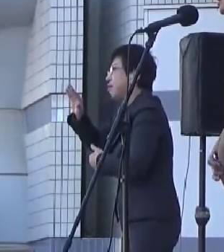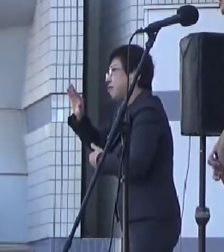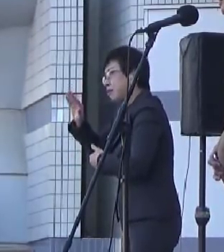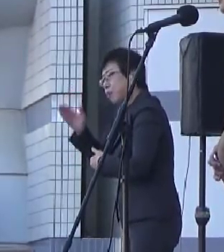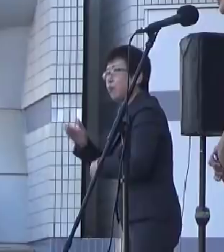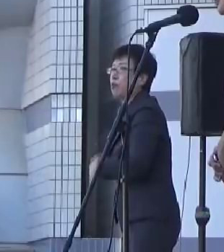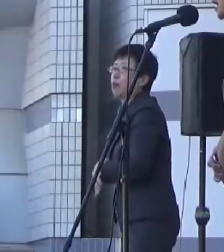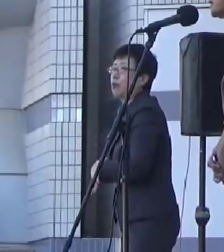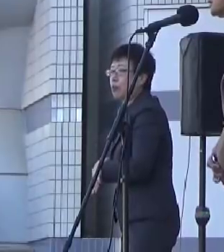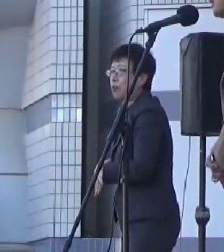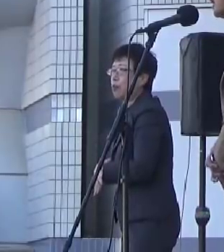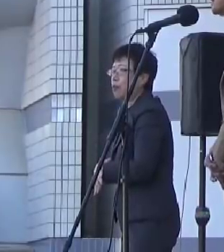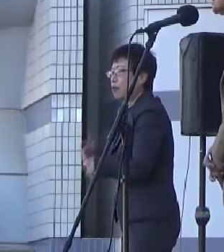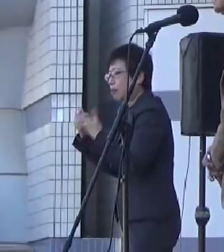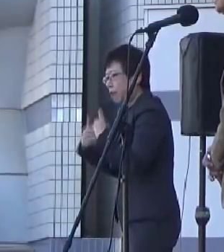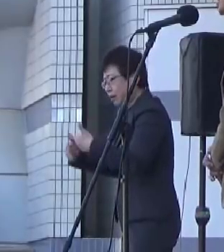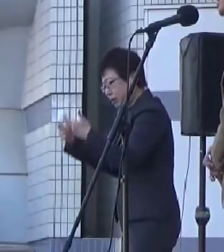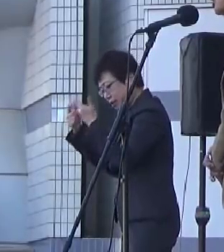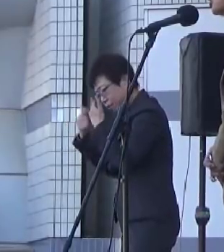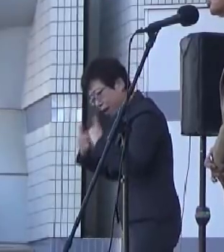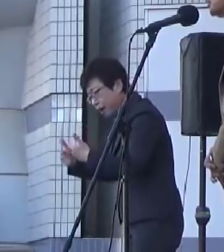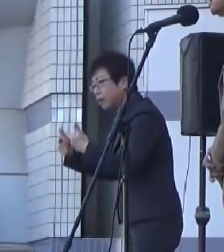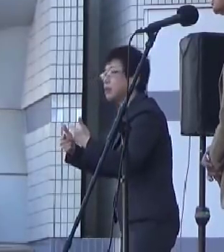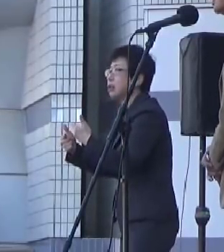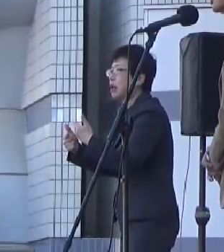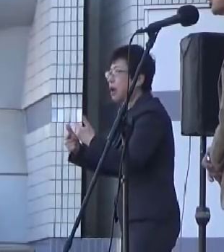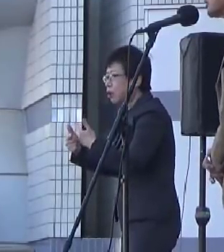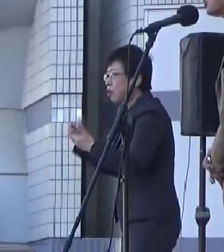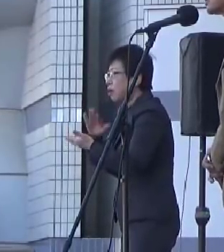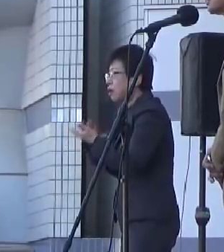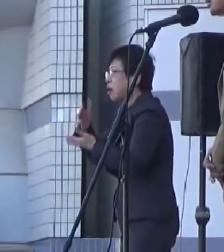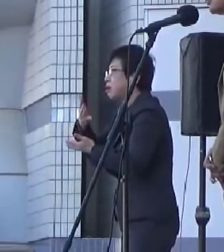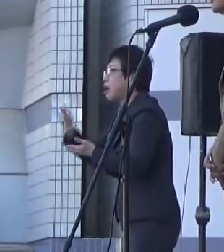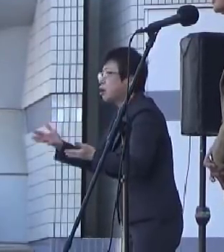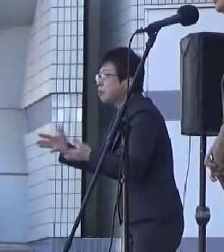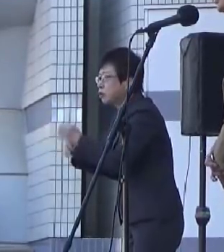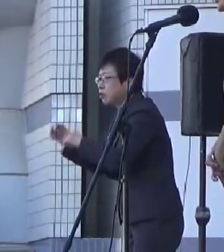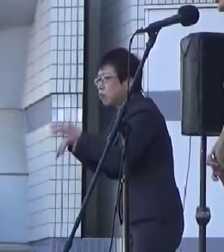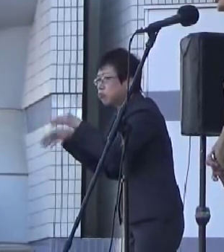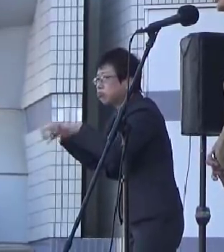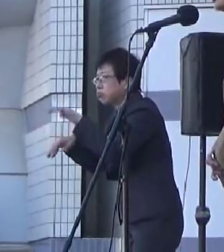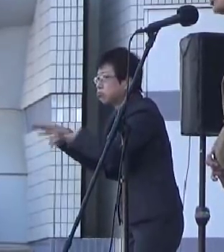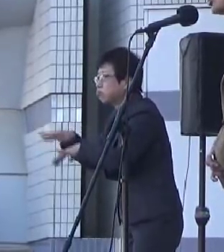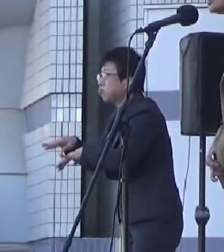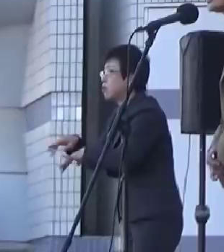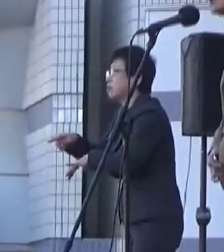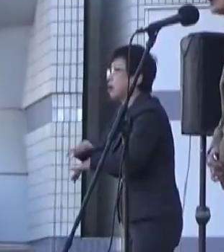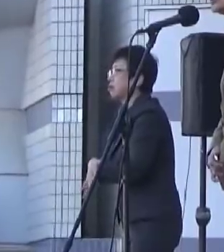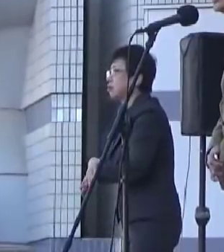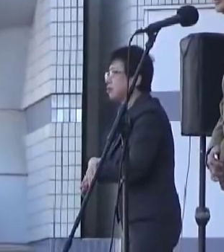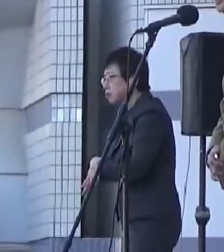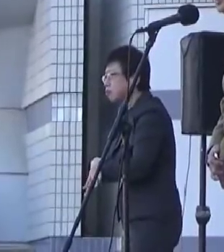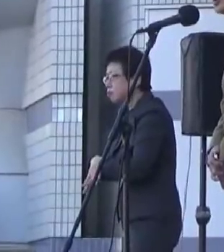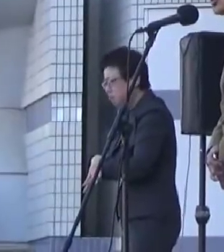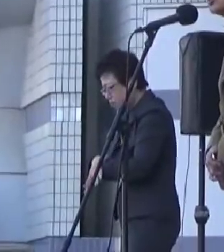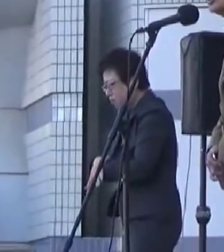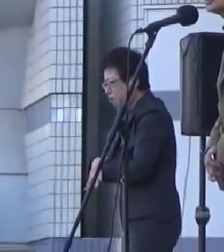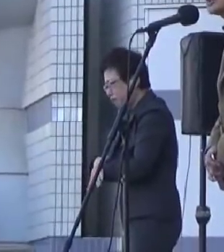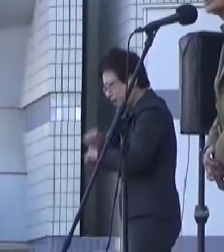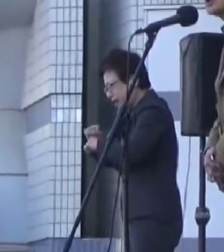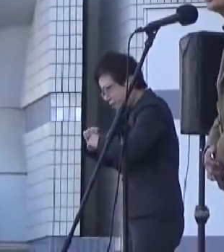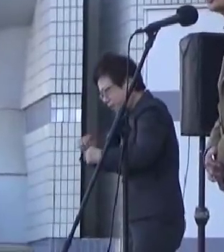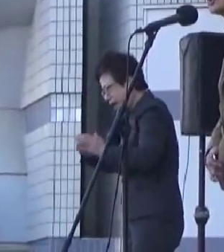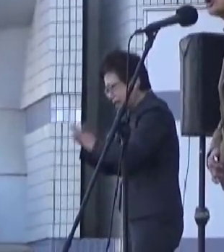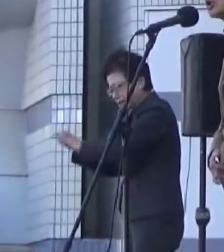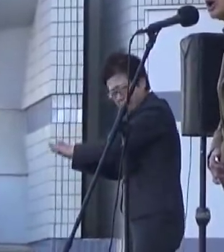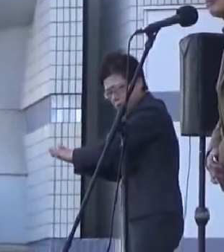おかつ毎日毎日あの海に土砂を積んでる。そしてジュモンが死んでる。こうい